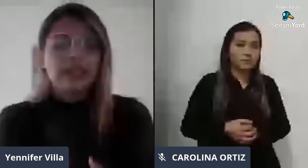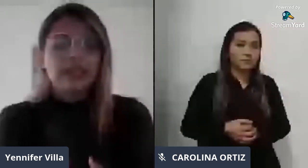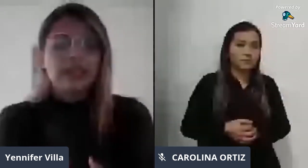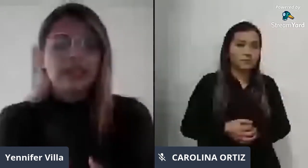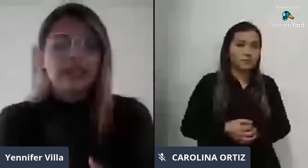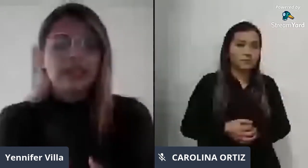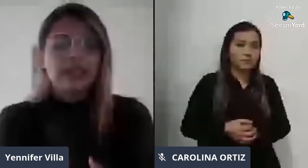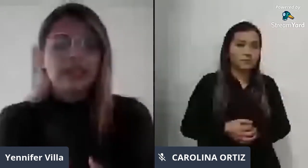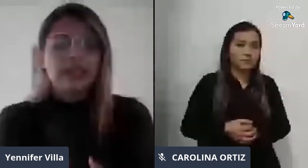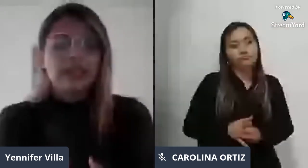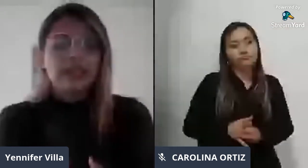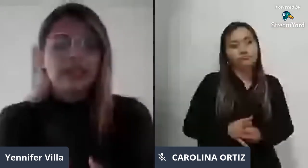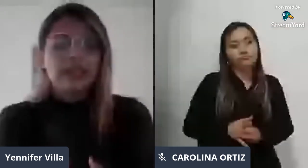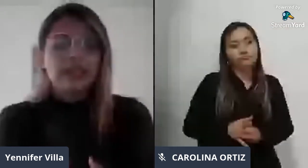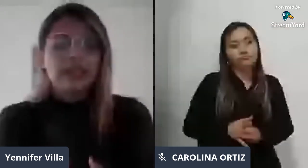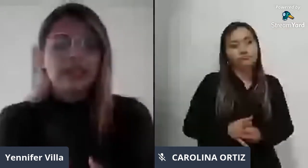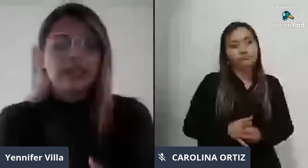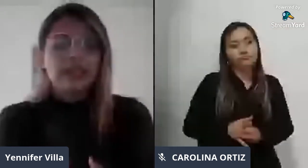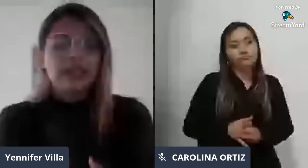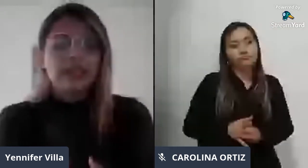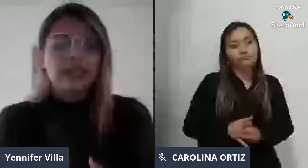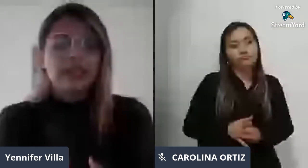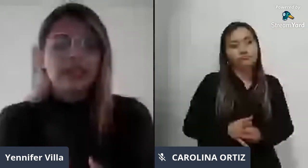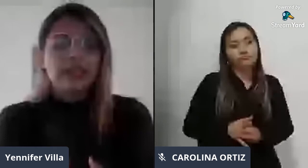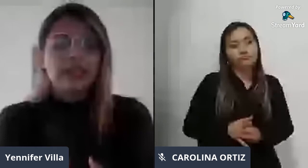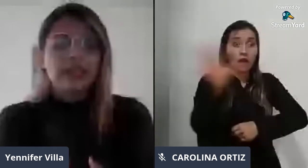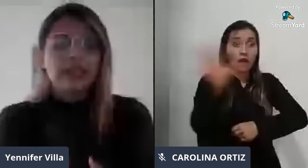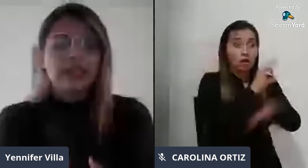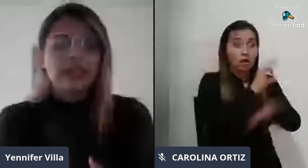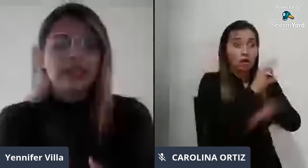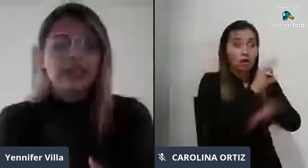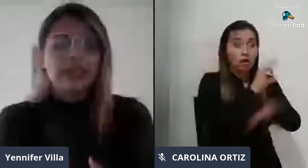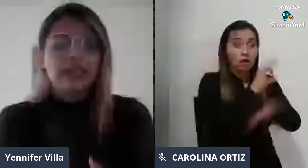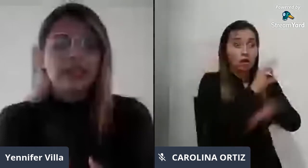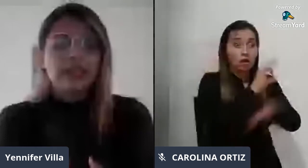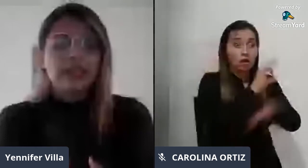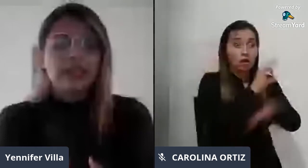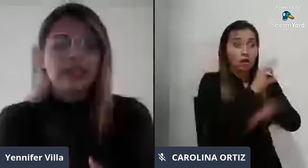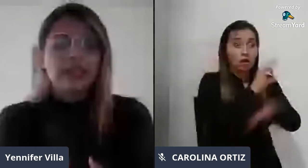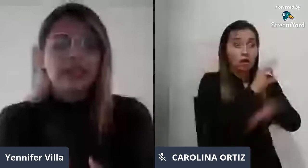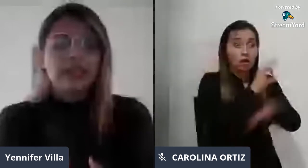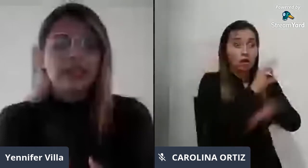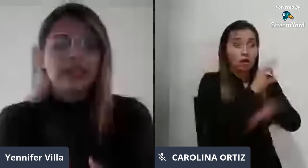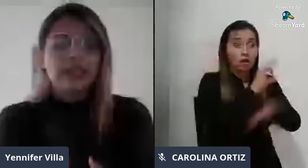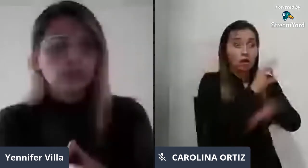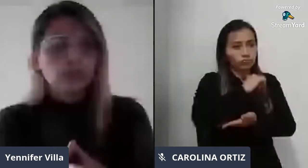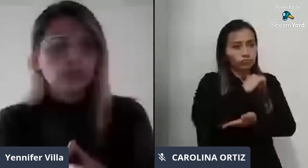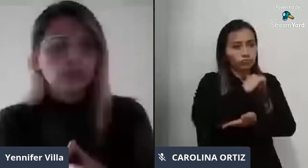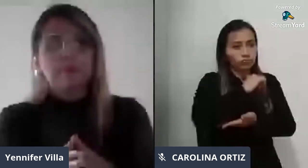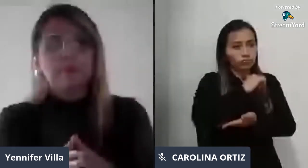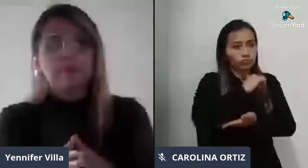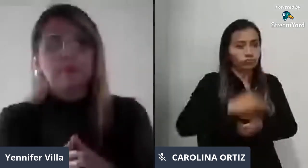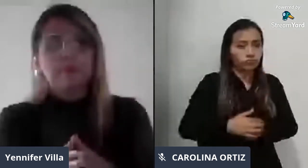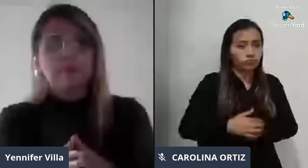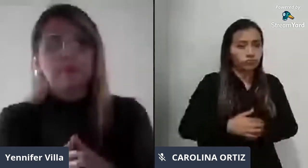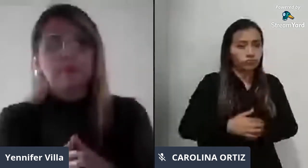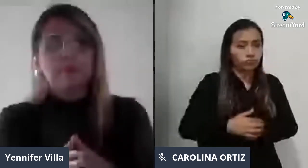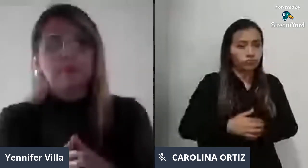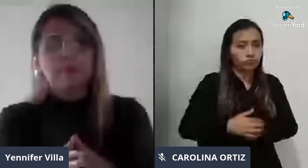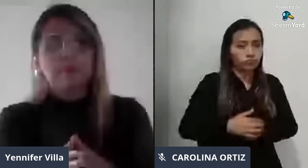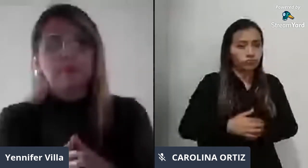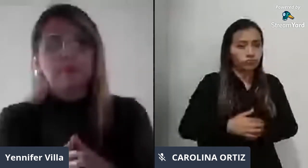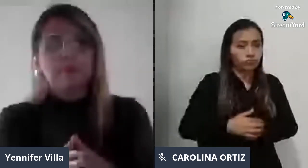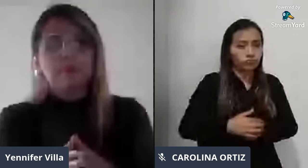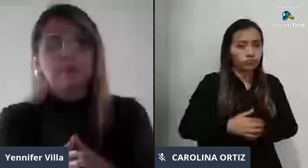las familias. Y me parece importante traer aquí lo que nos han dicho algunas personas de sectores populares, tanto aquí como en el Lima, como